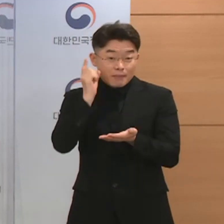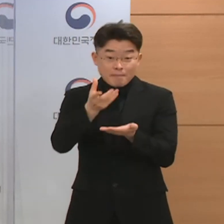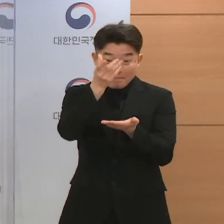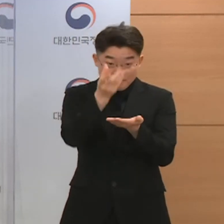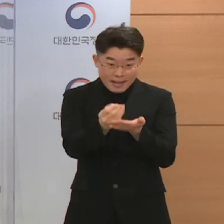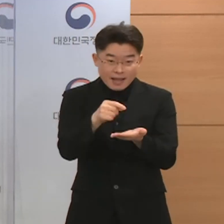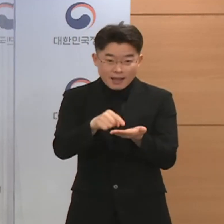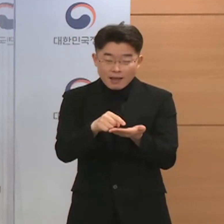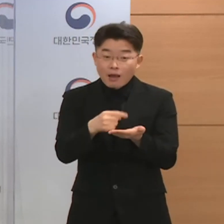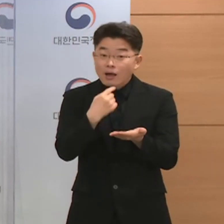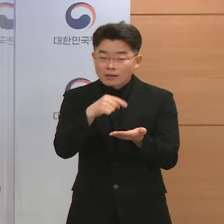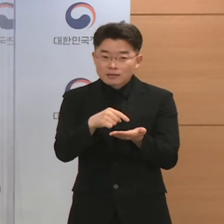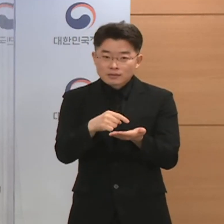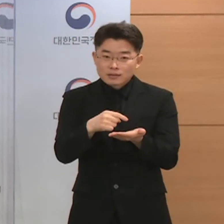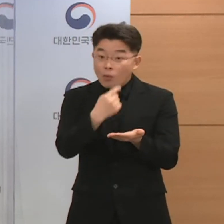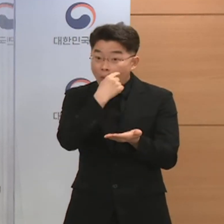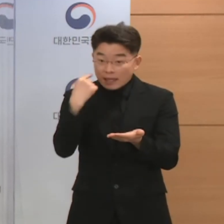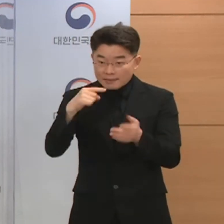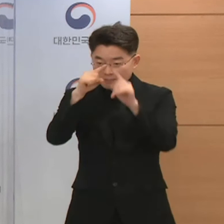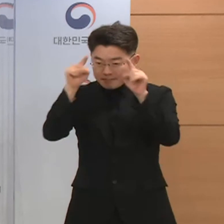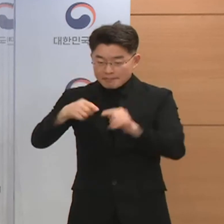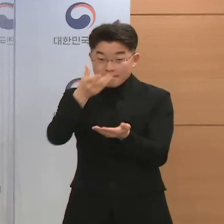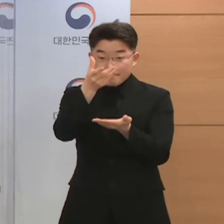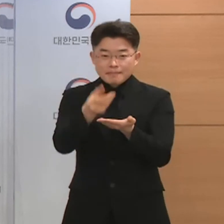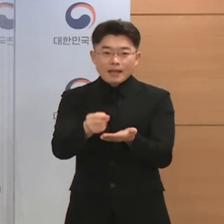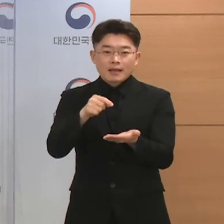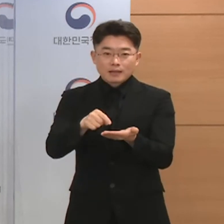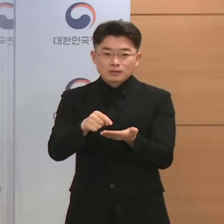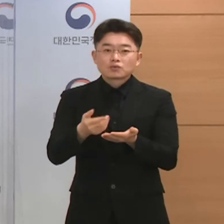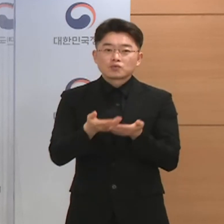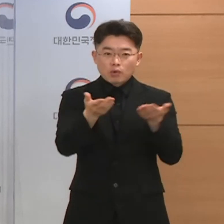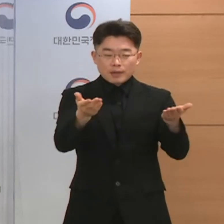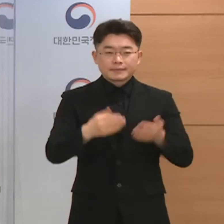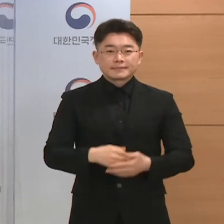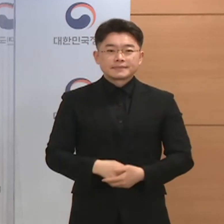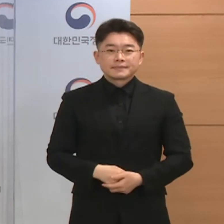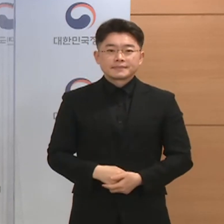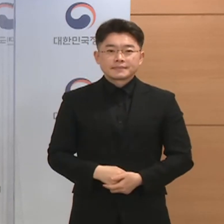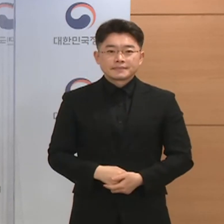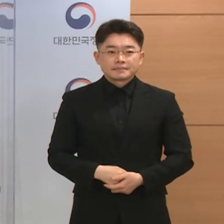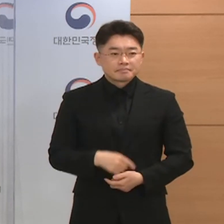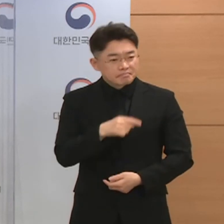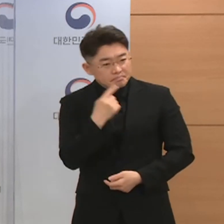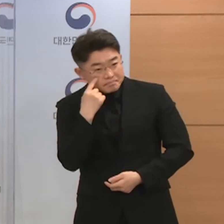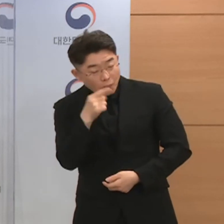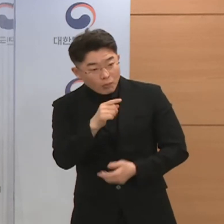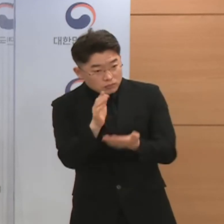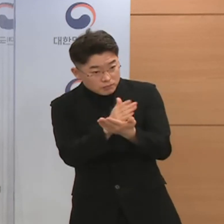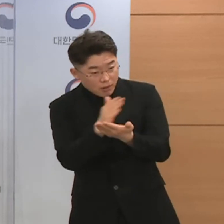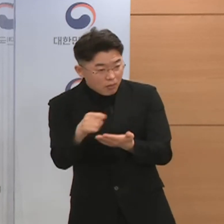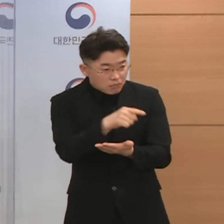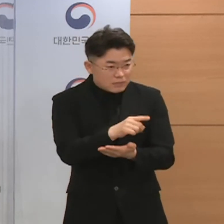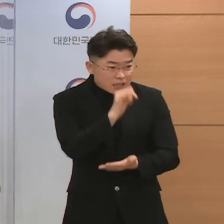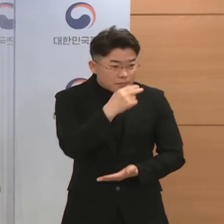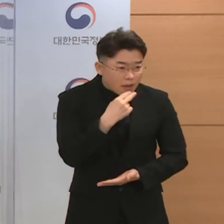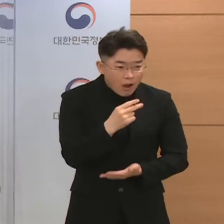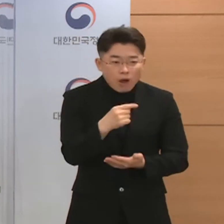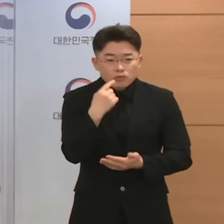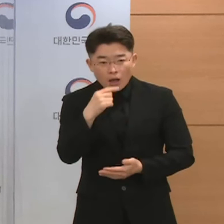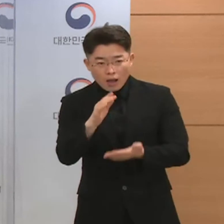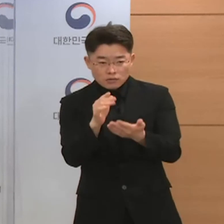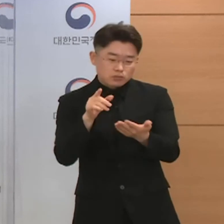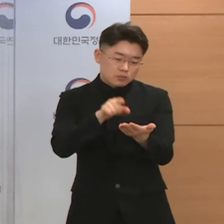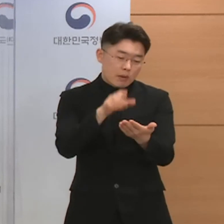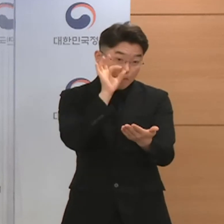앱에서 활용할 수 있도록 확인할 수 있도록 하는 조치를 취하는 것도 좀 더 간편하게 이런 것들을 저희 정부뿐만